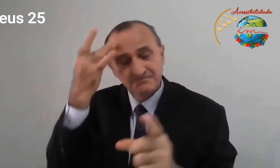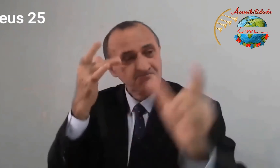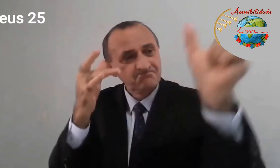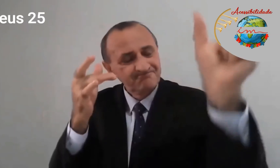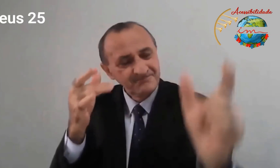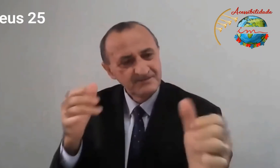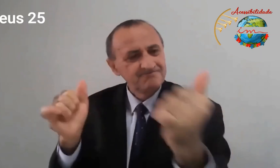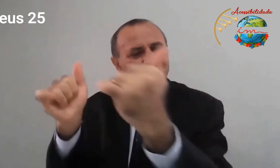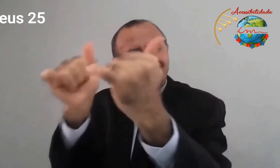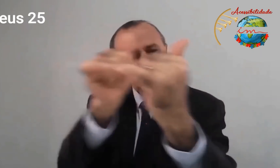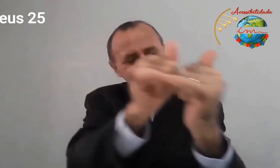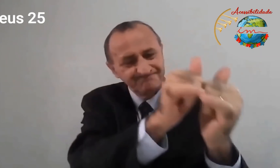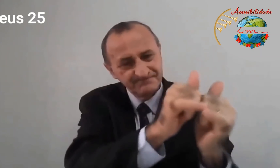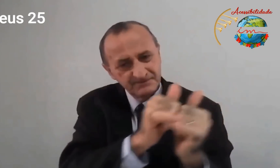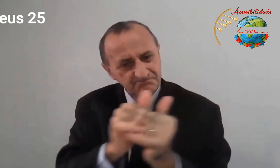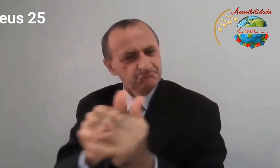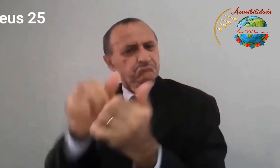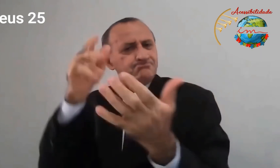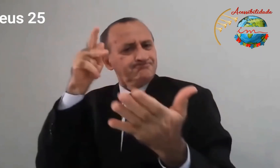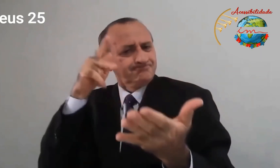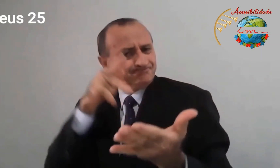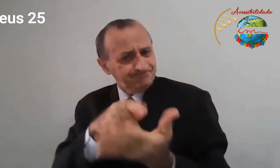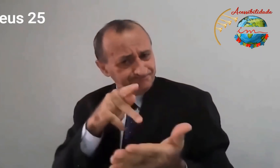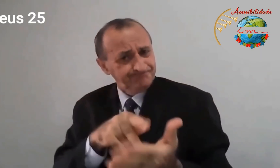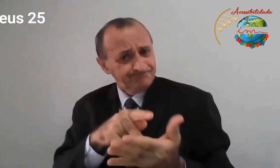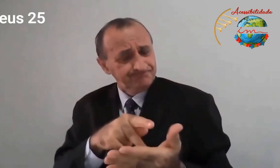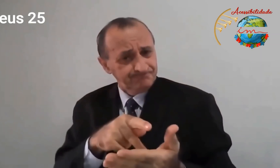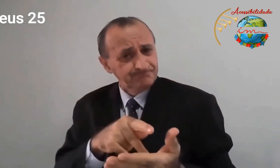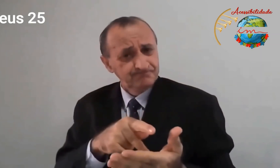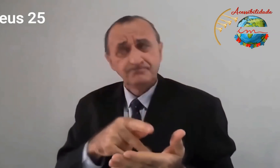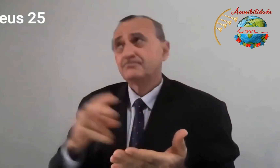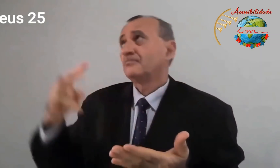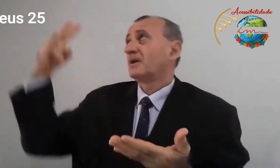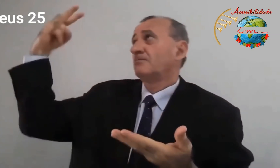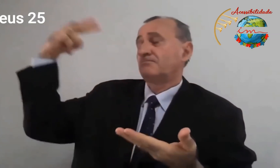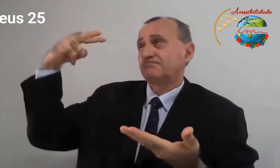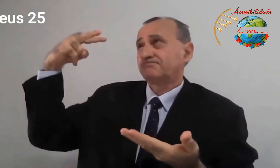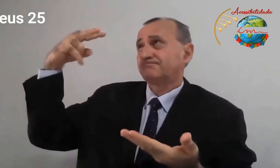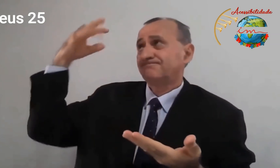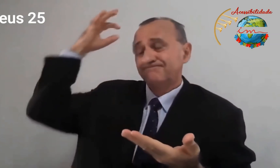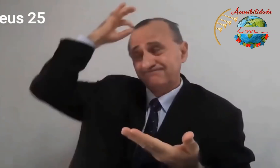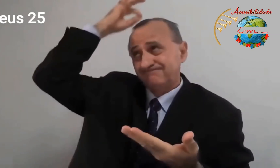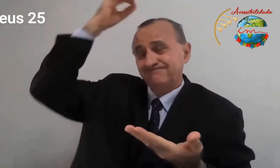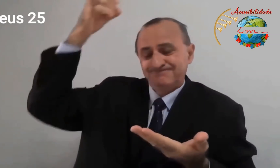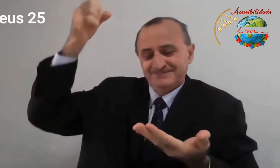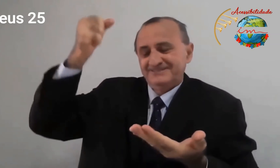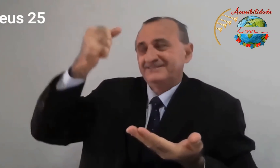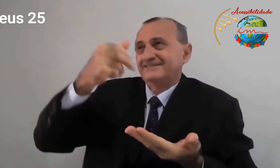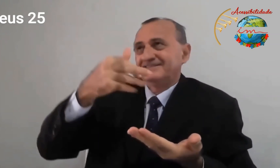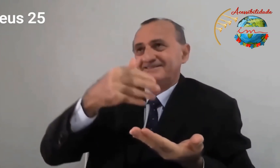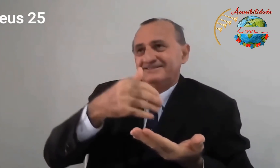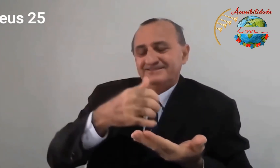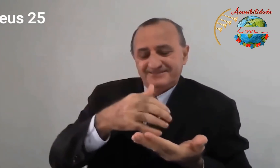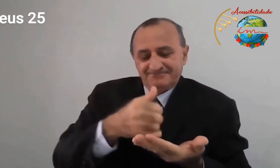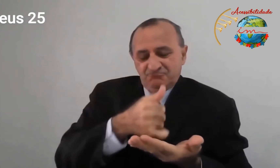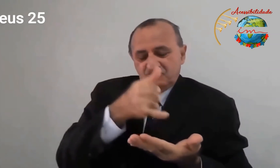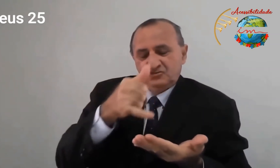nossas falhas, também pedindo que o Senhor possa perdoar as nossas vidas, colocando sobre as nossas vidas o